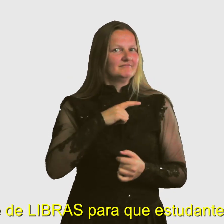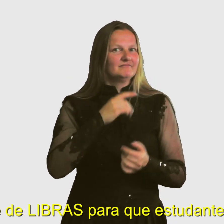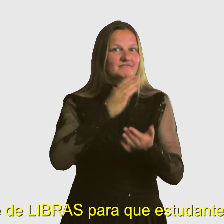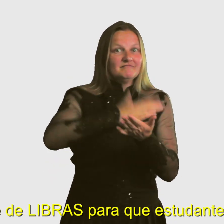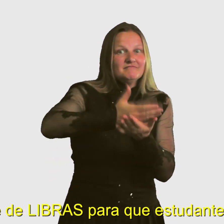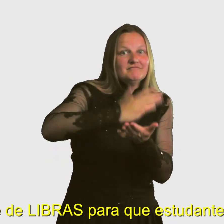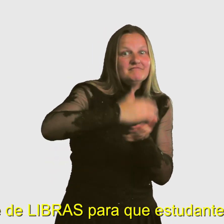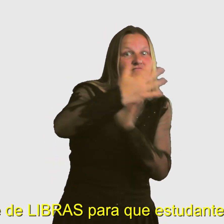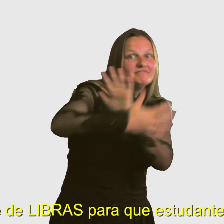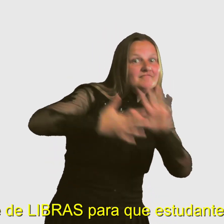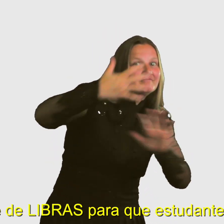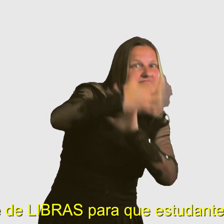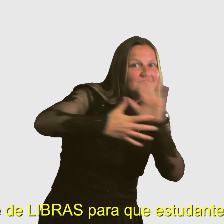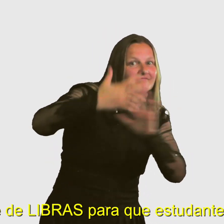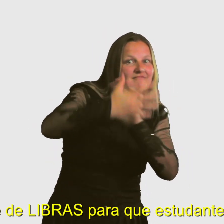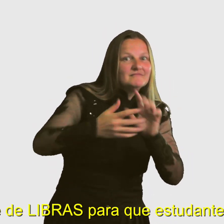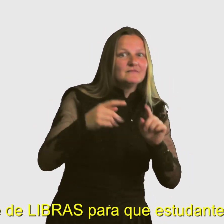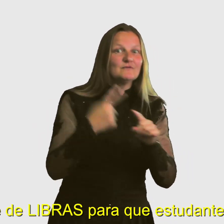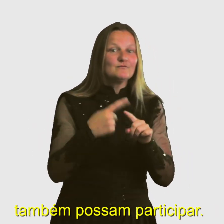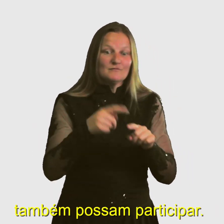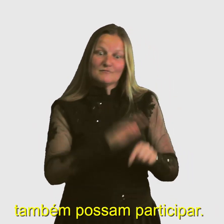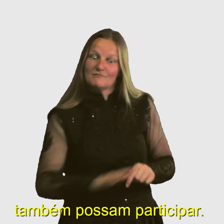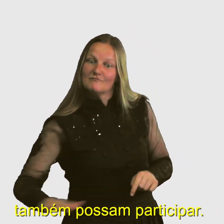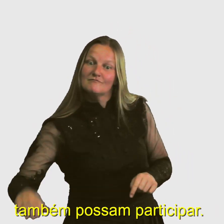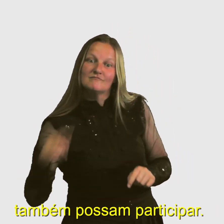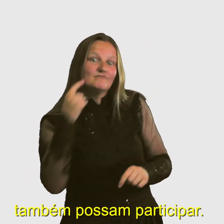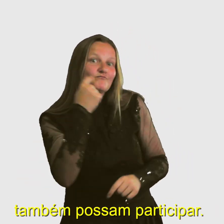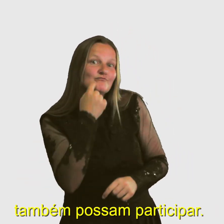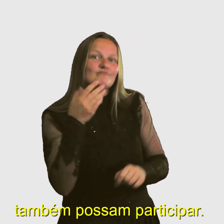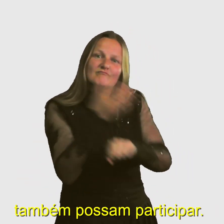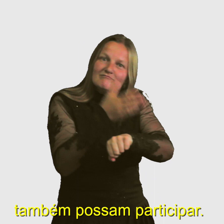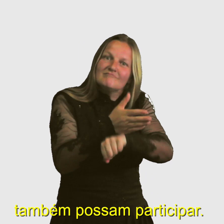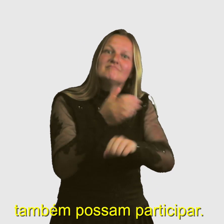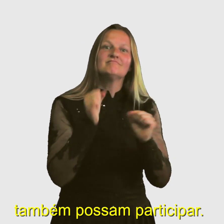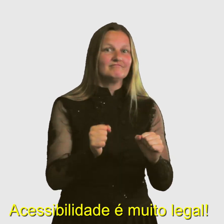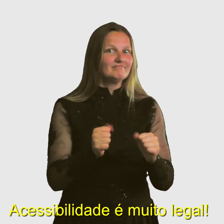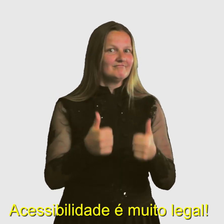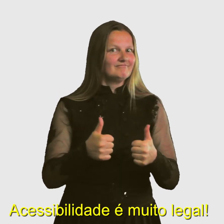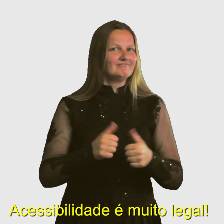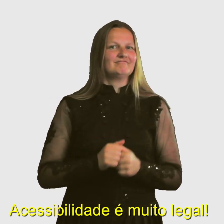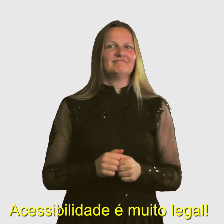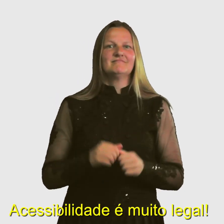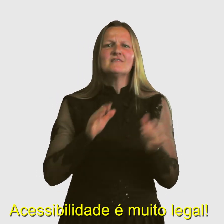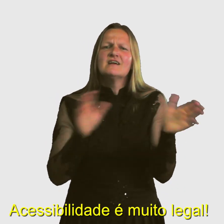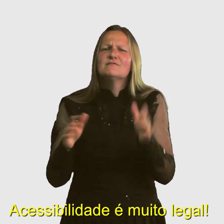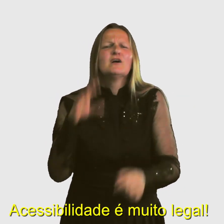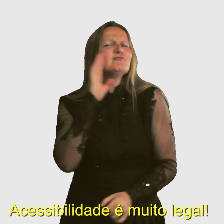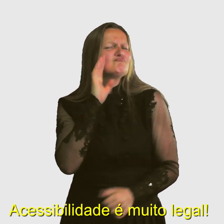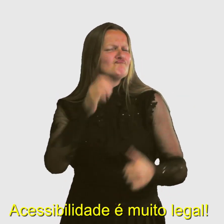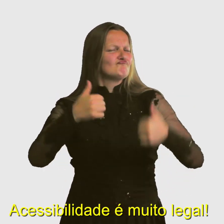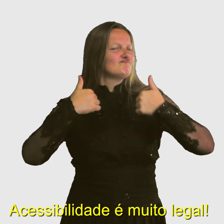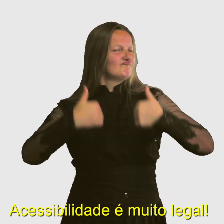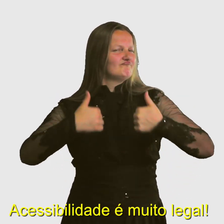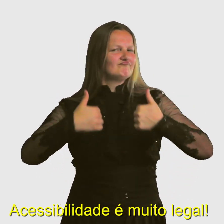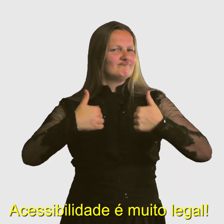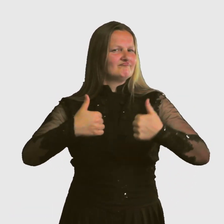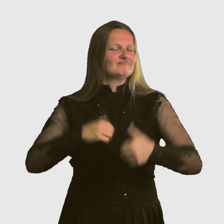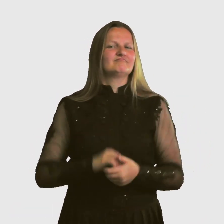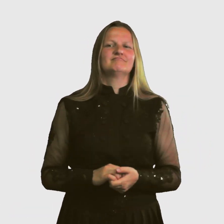Libras para que estudantes surdos também possam participar. A acessibilidade é muito legal. E